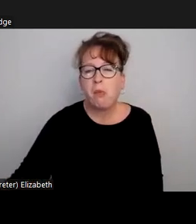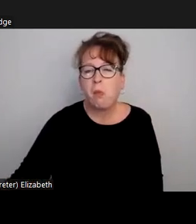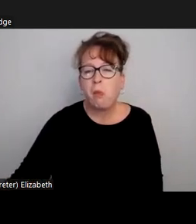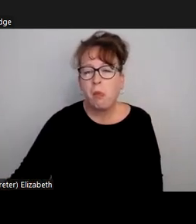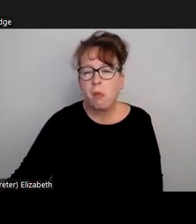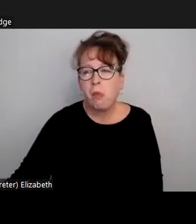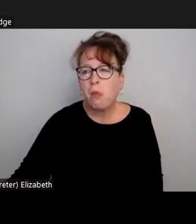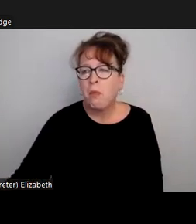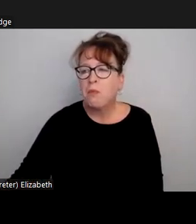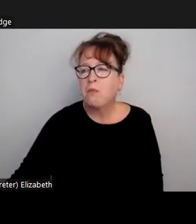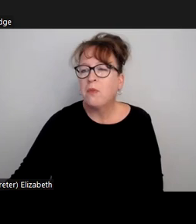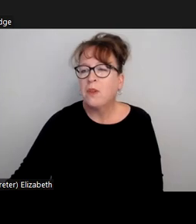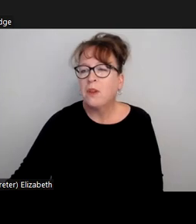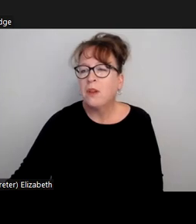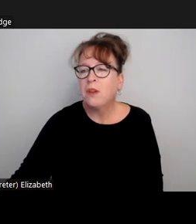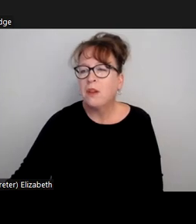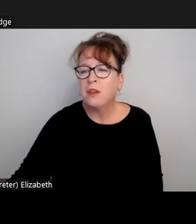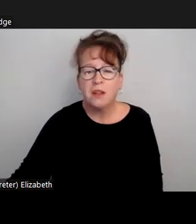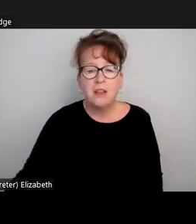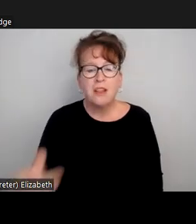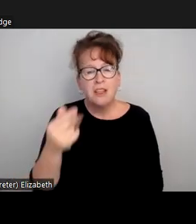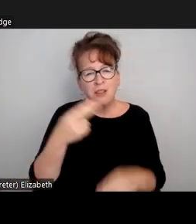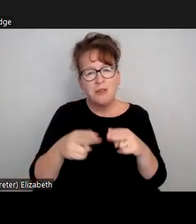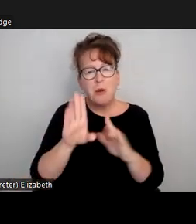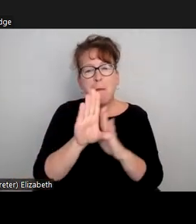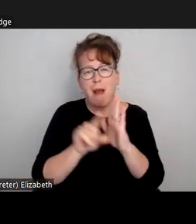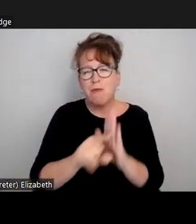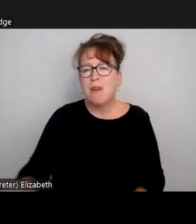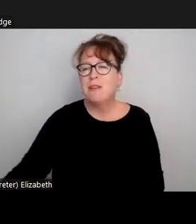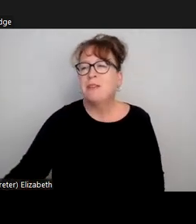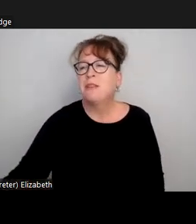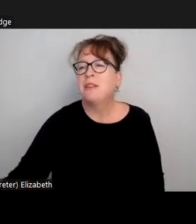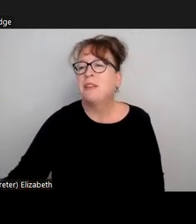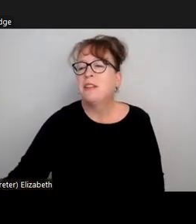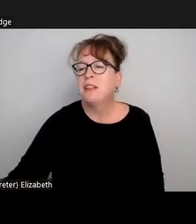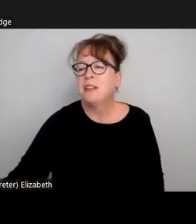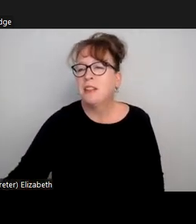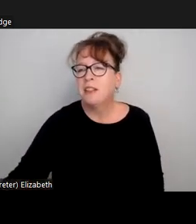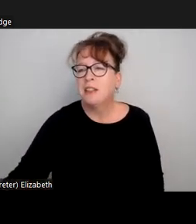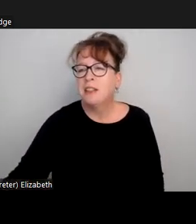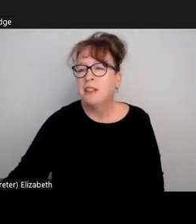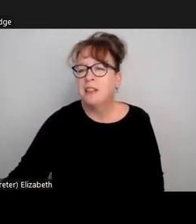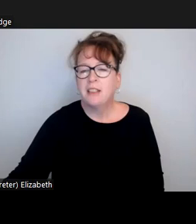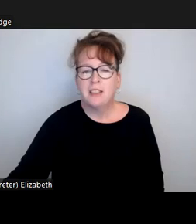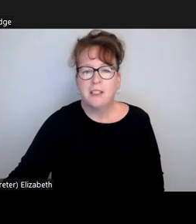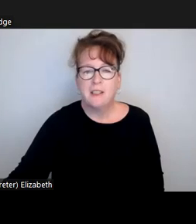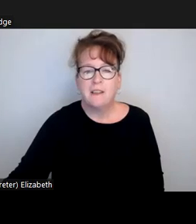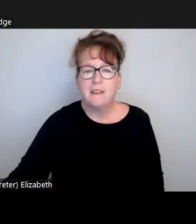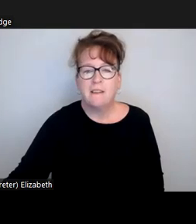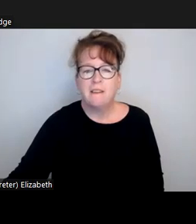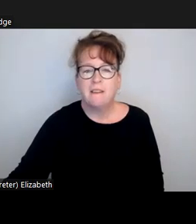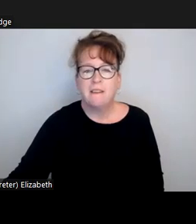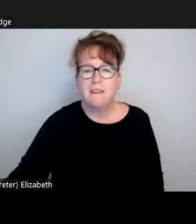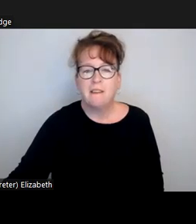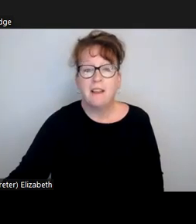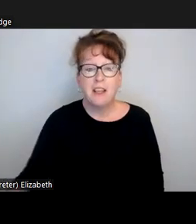reunión Okay la próxima diapositiva solo quiero darles un trasfondo de lo que es el dpu en la parte de